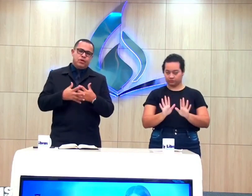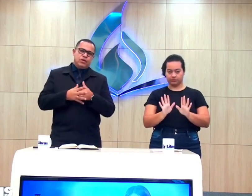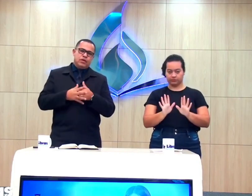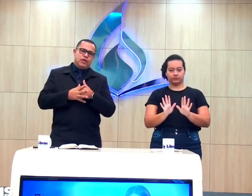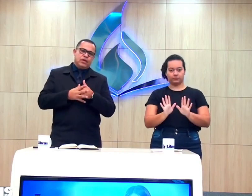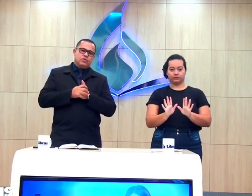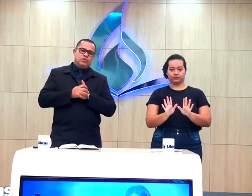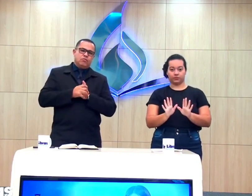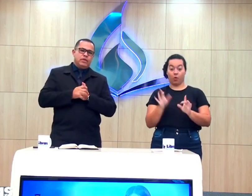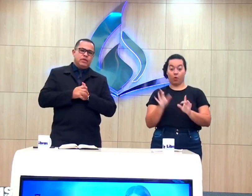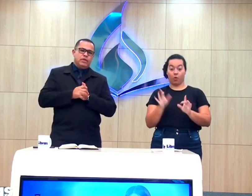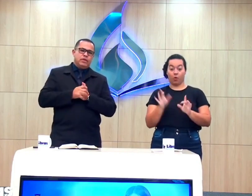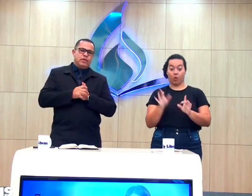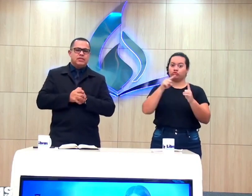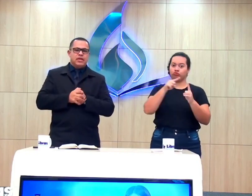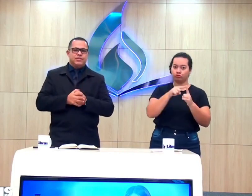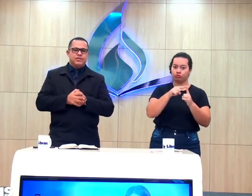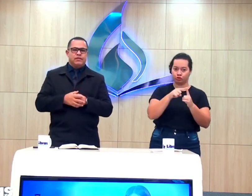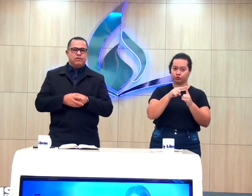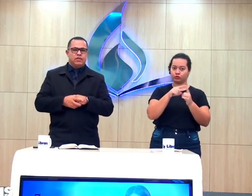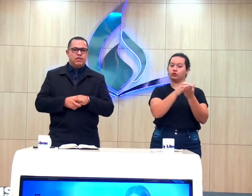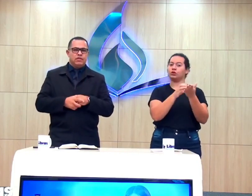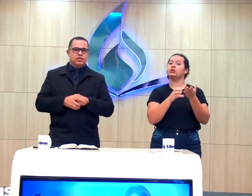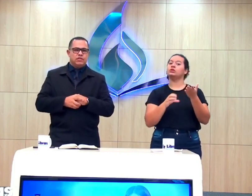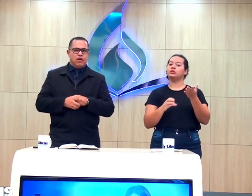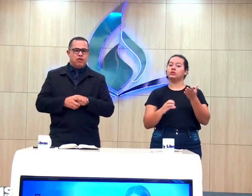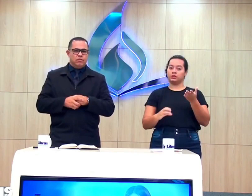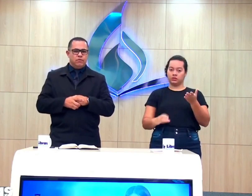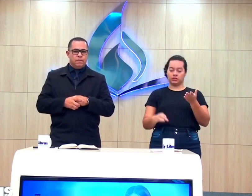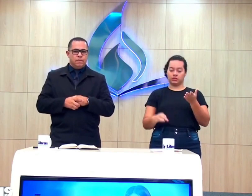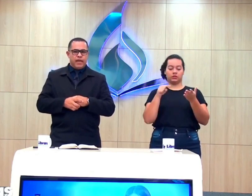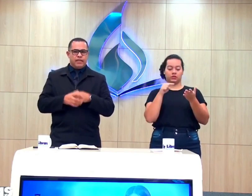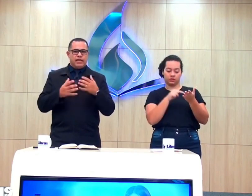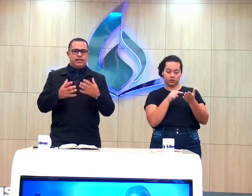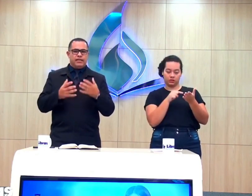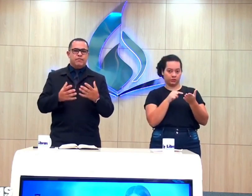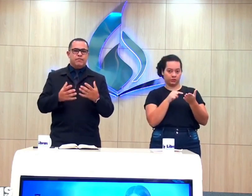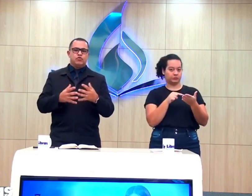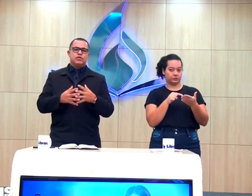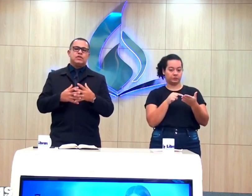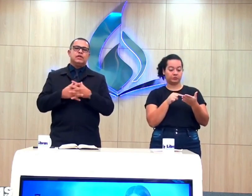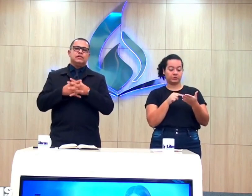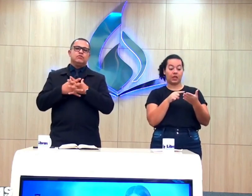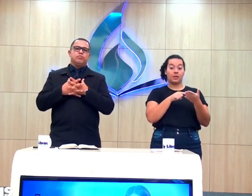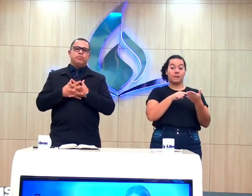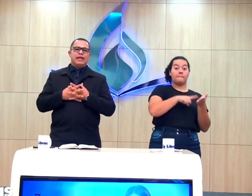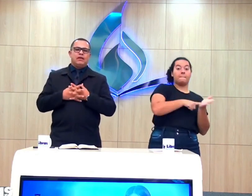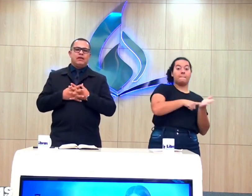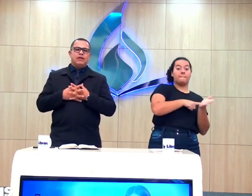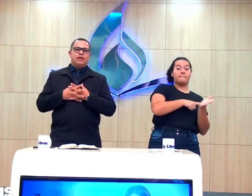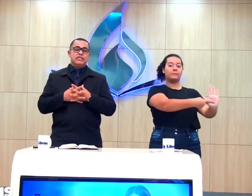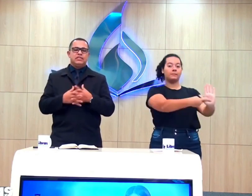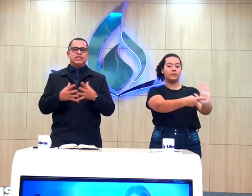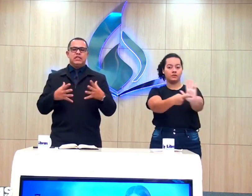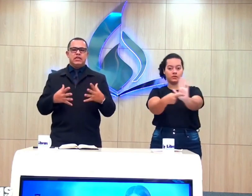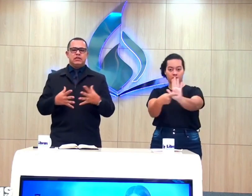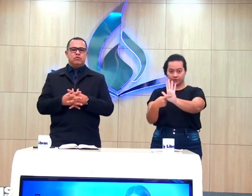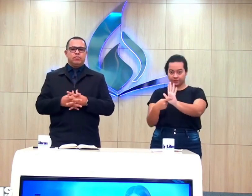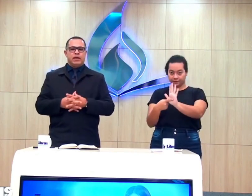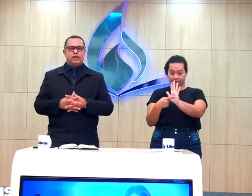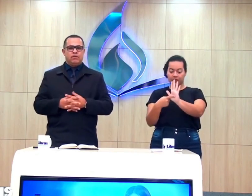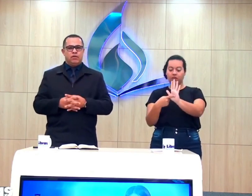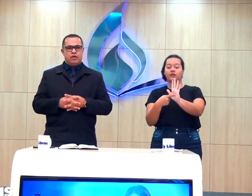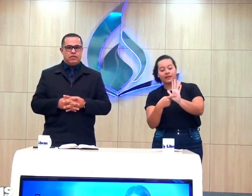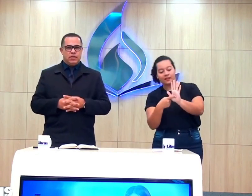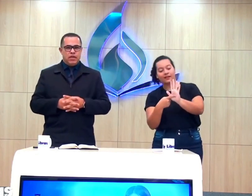sentido que o salmista está dizendo aqui neste salmo, ele está demonstrando para nós,